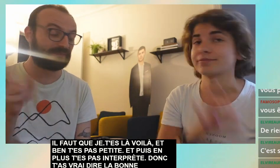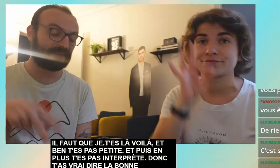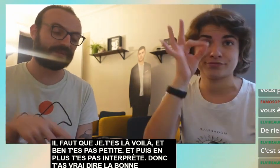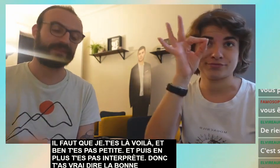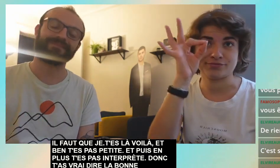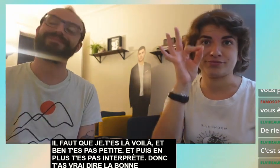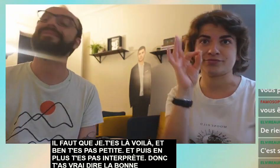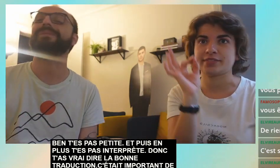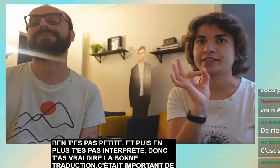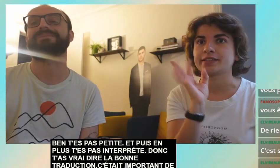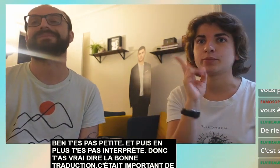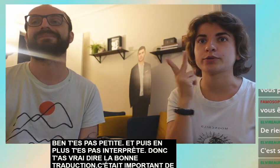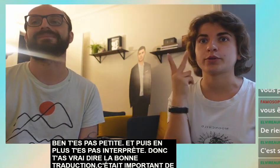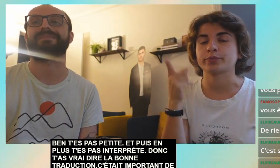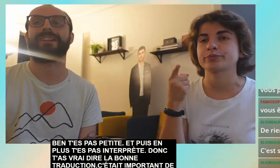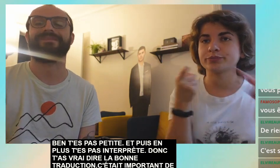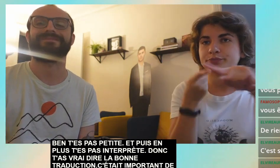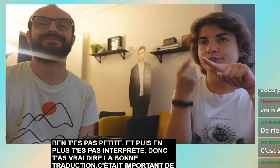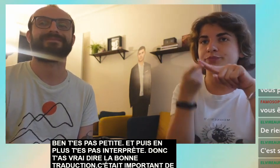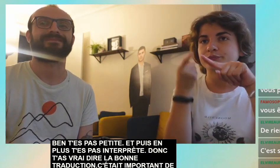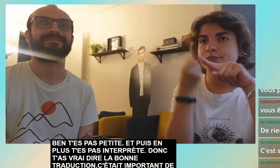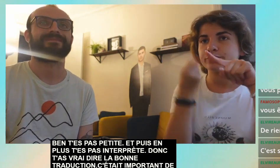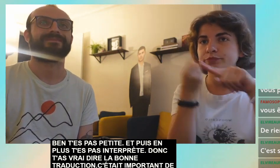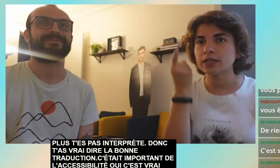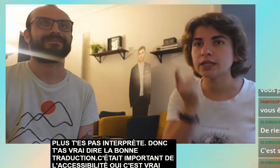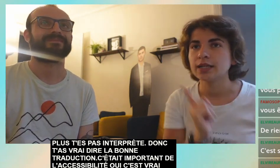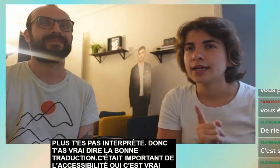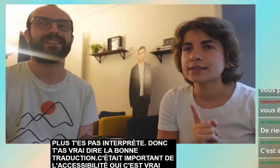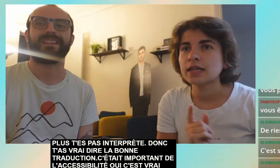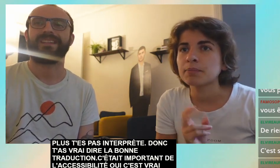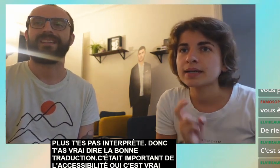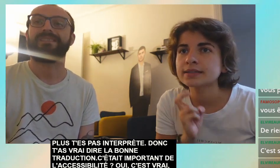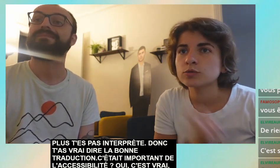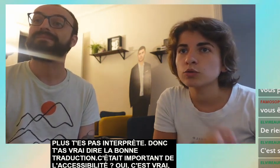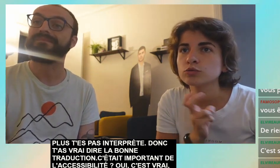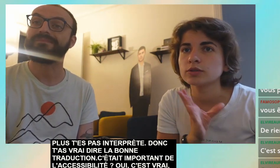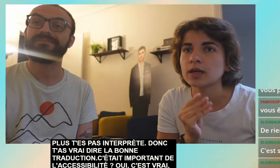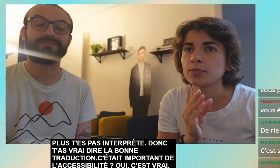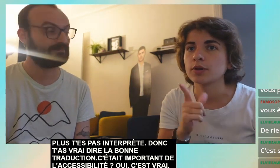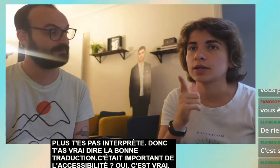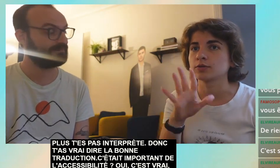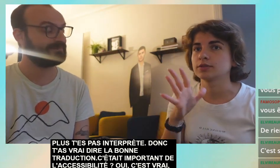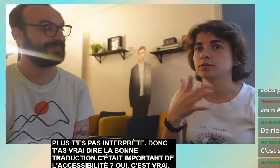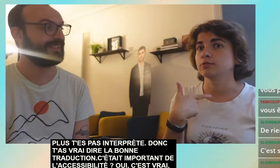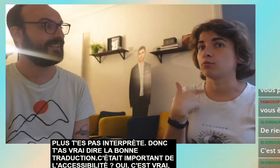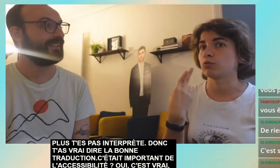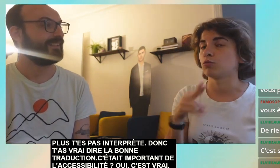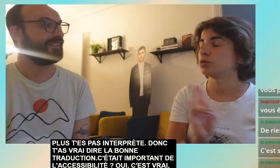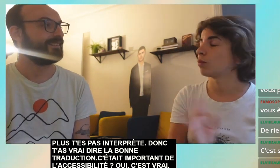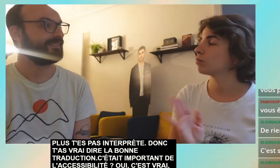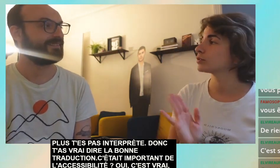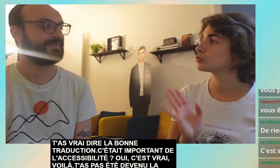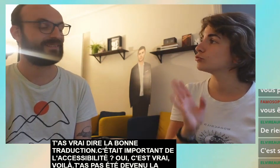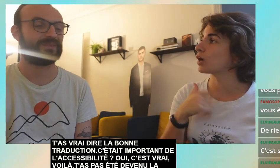c'est vrai. Très important. Voilà. Ça n'a pas été très dur d'apprendre la langue des signes. Moi, non. J'ai Non.